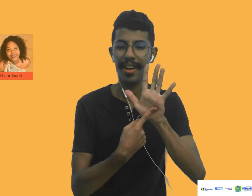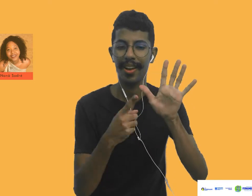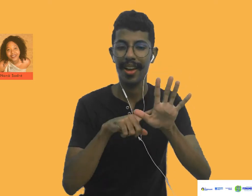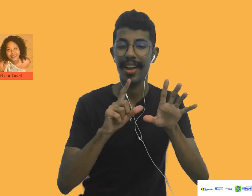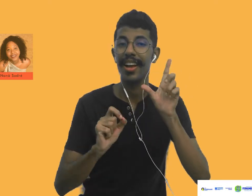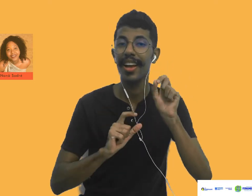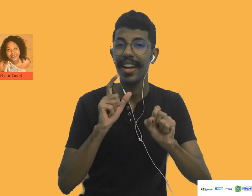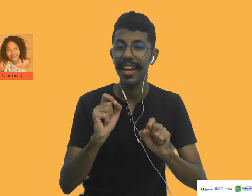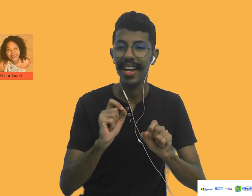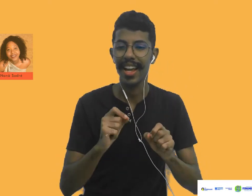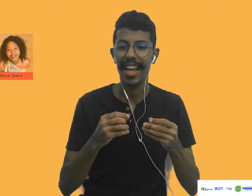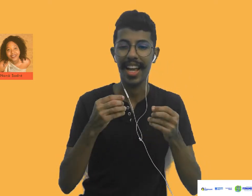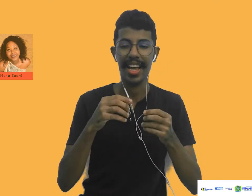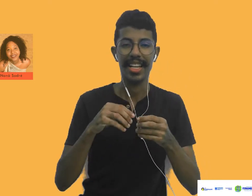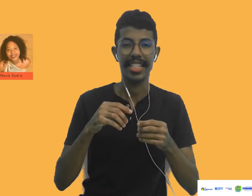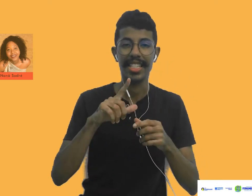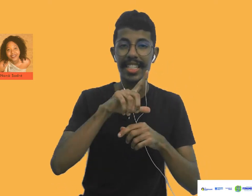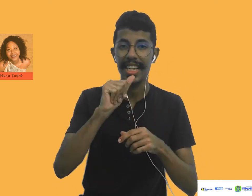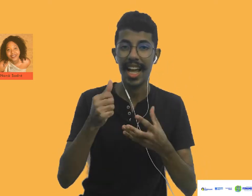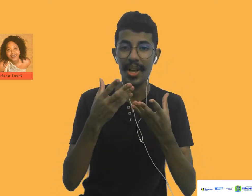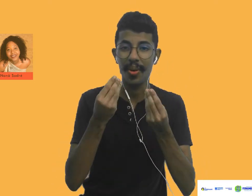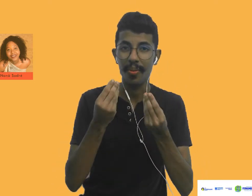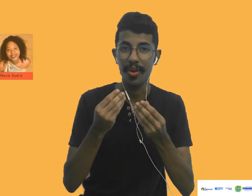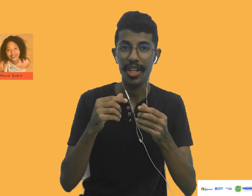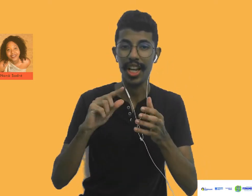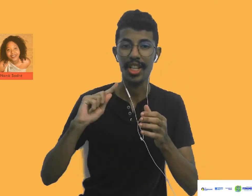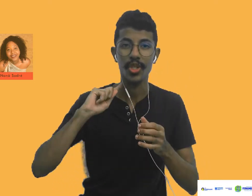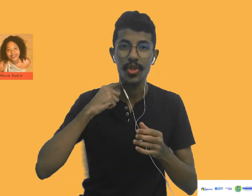das cortinas, né?